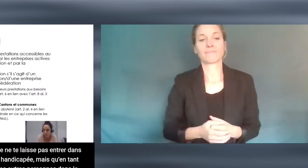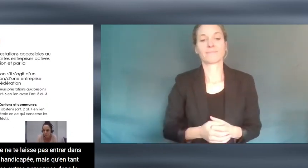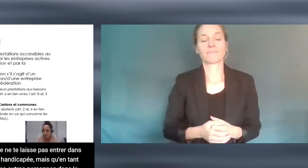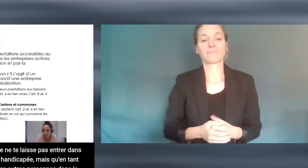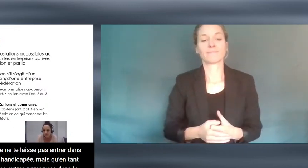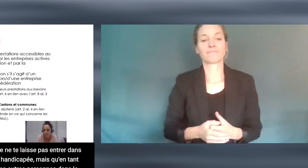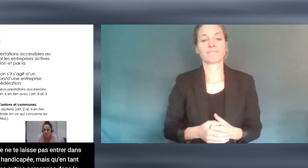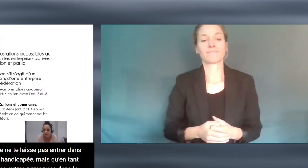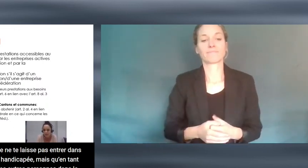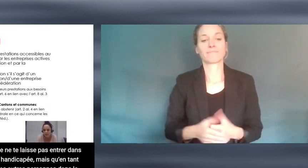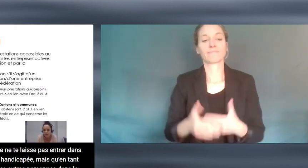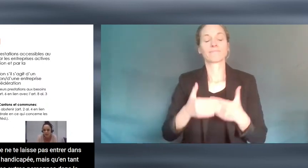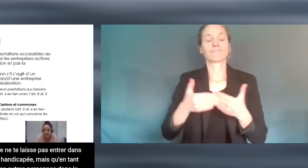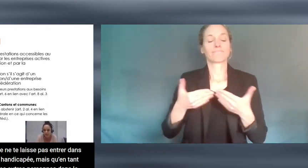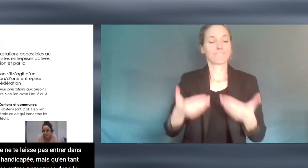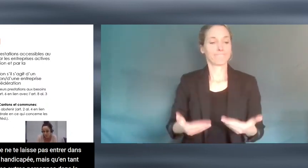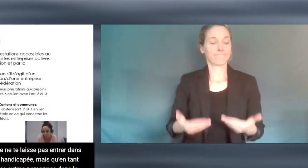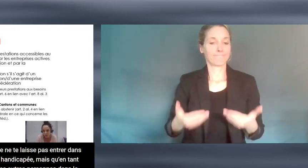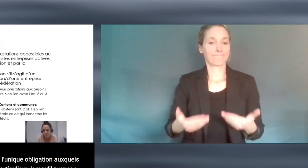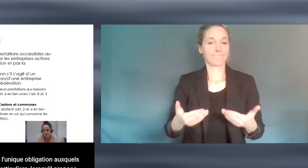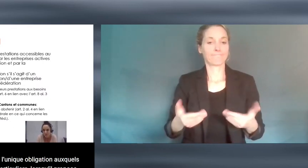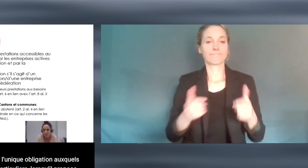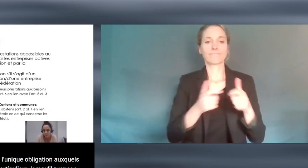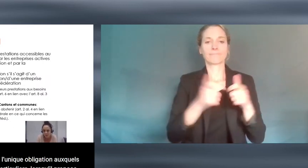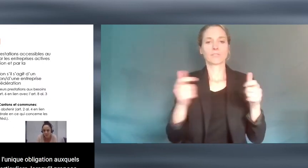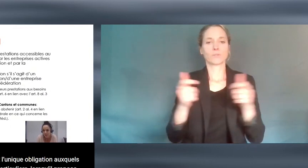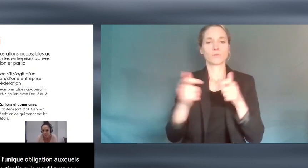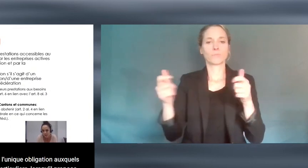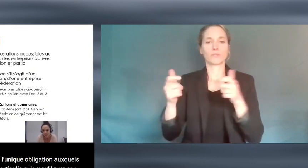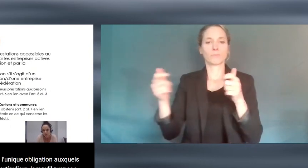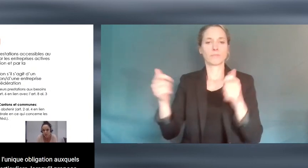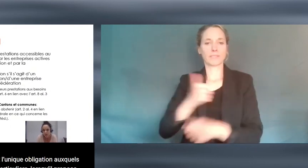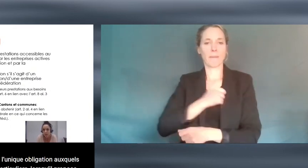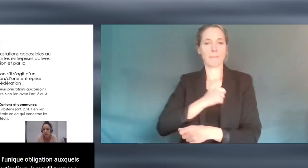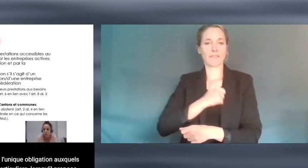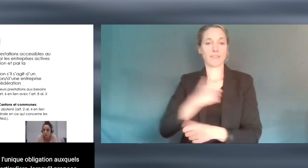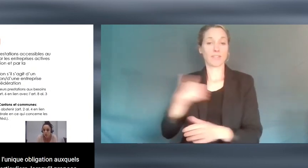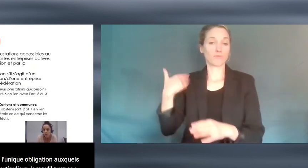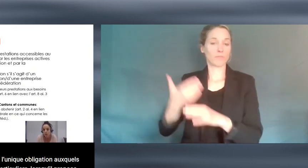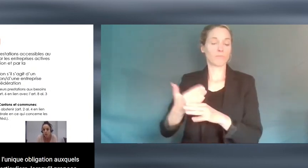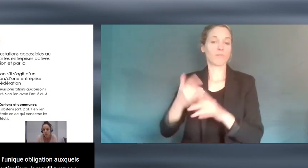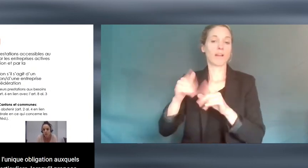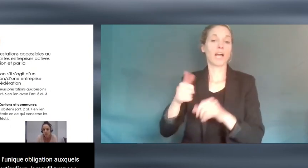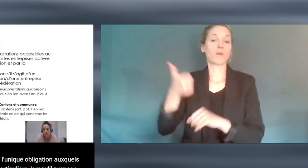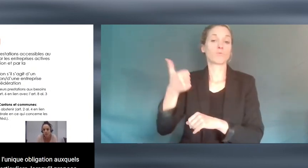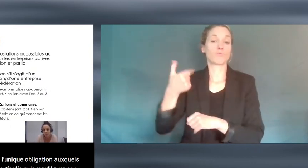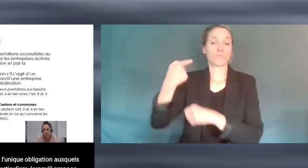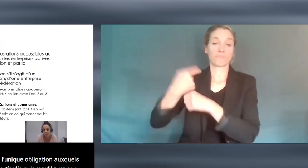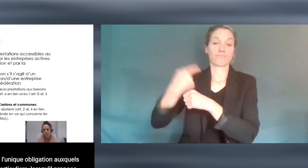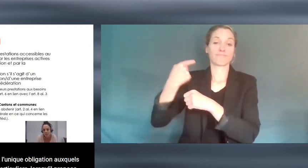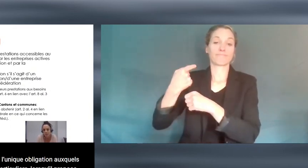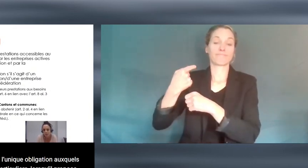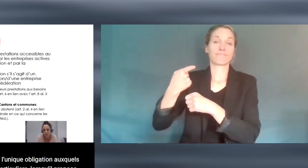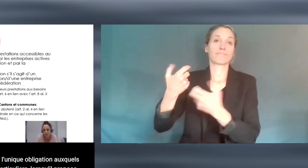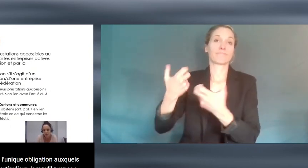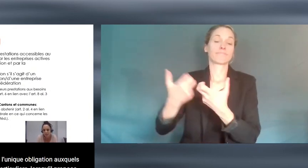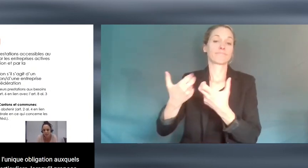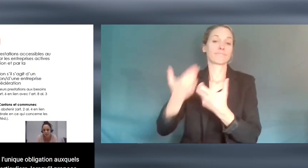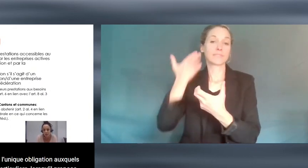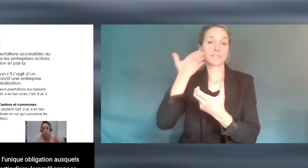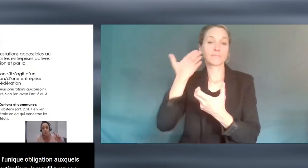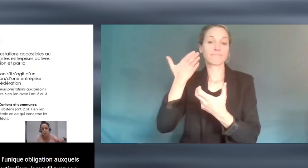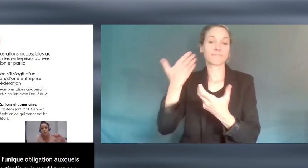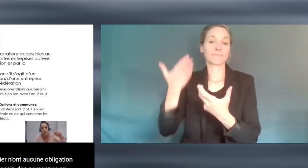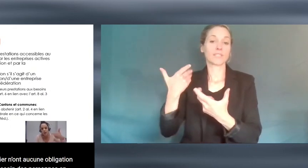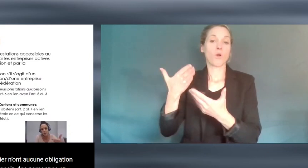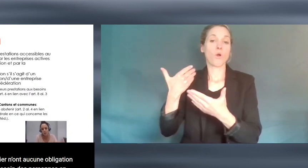auquel sont soumises les entreprises privées, les particuliers, lorsqu'ils proposent des prestations sur Internet.